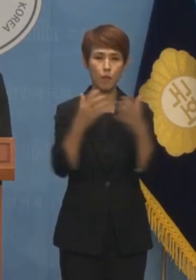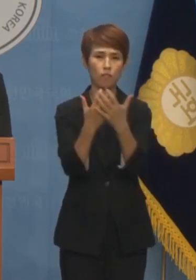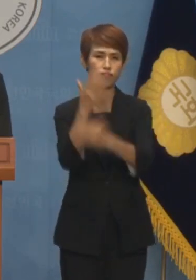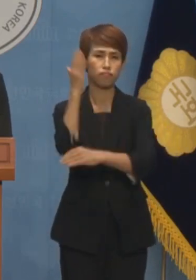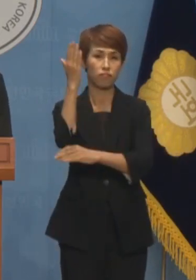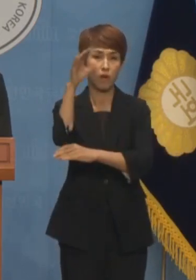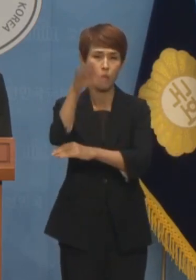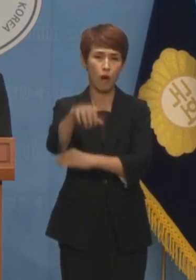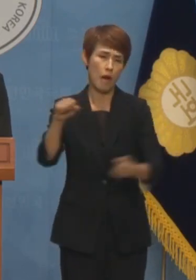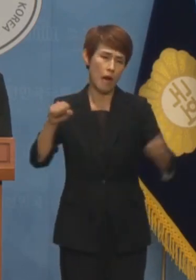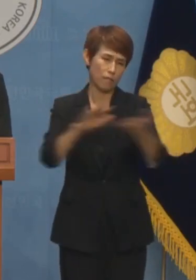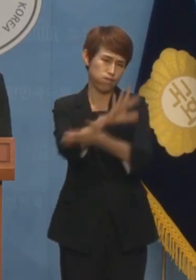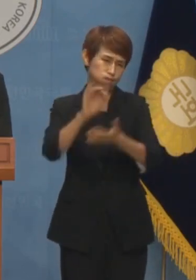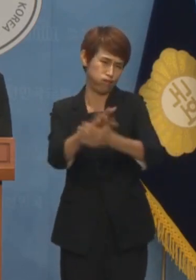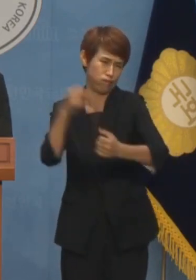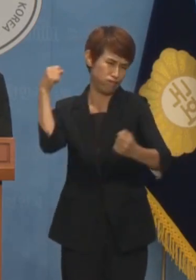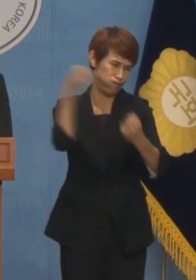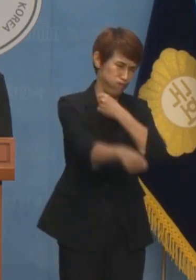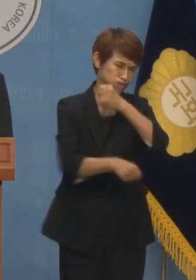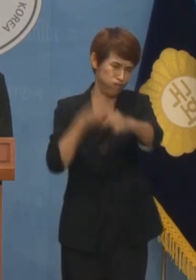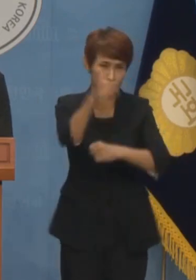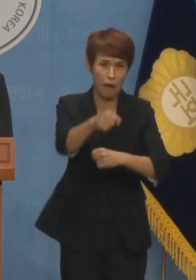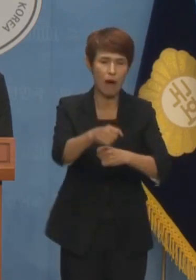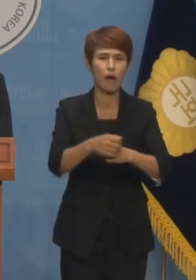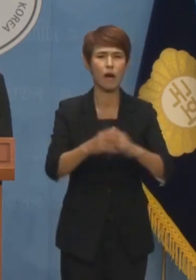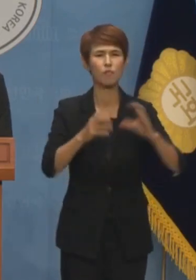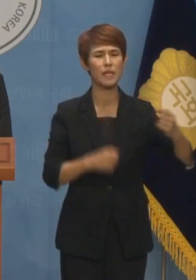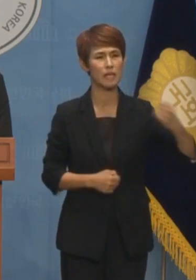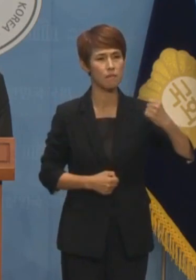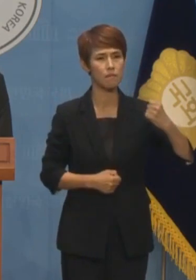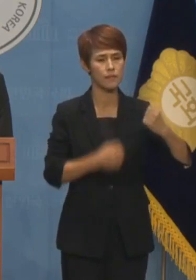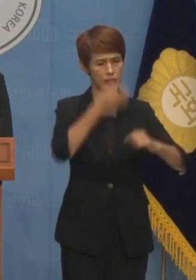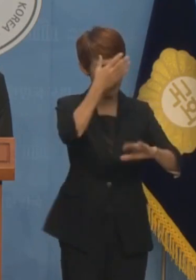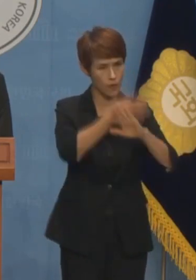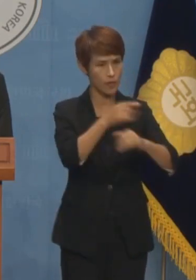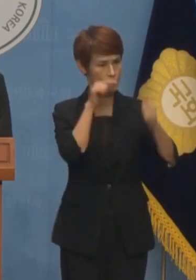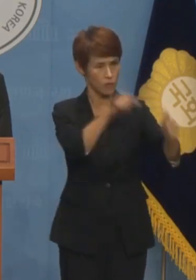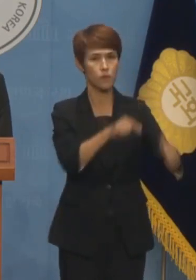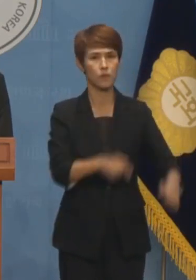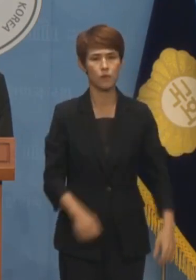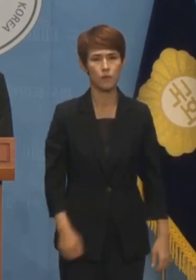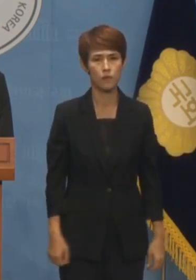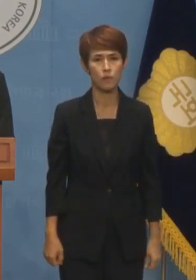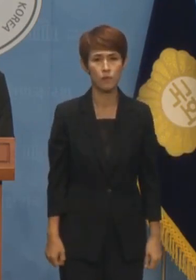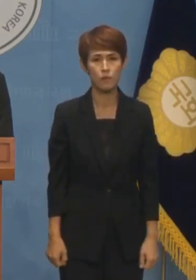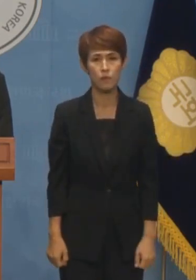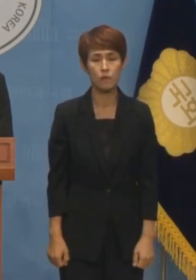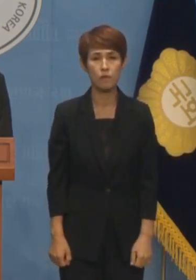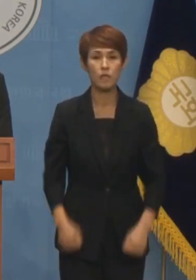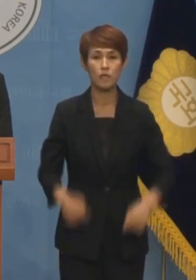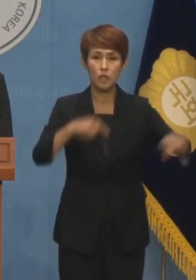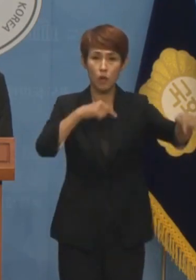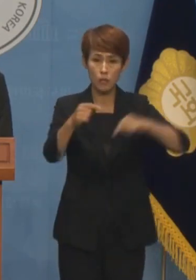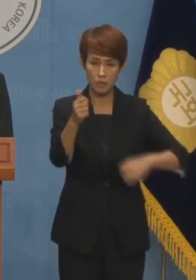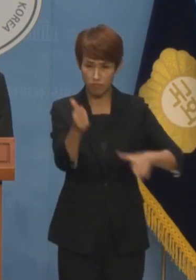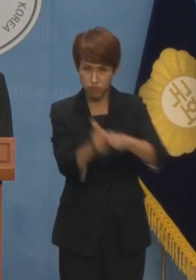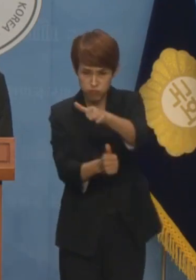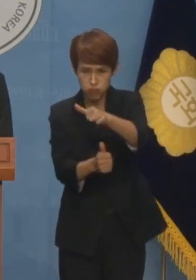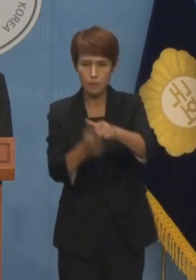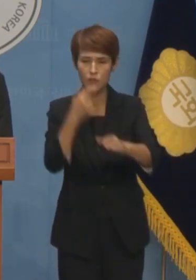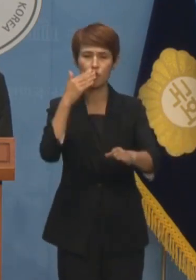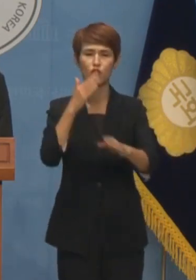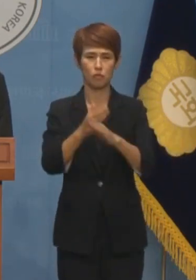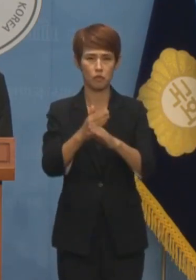연설회장의 참담한 폭력 사태, 국민의힘 고개 숙여 사죄하십시오. 정치 테러는 민주주의에